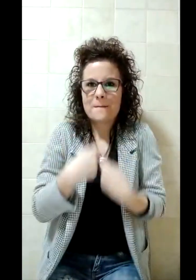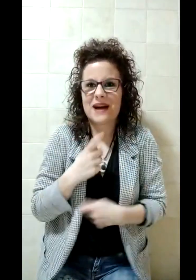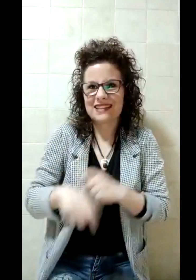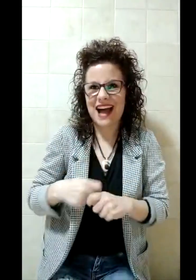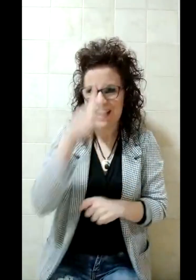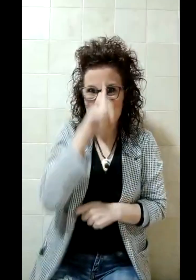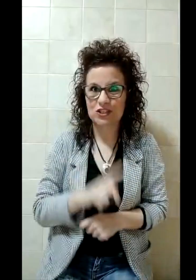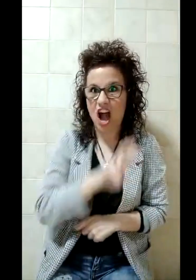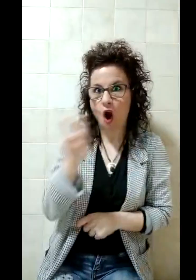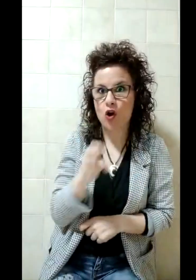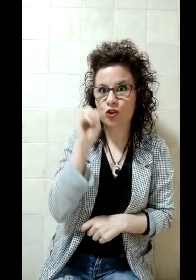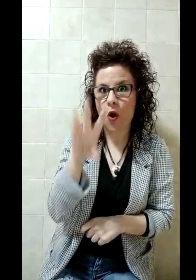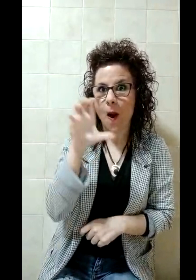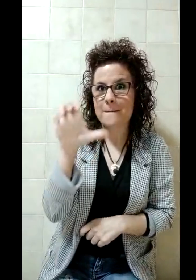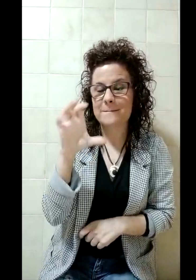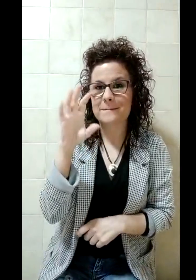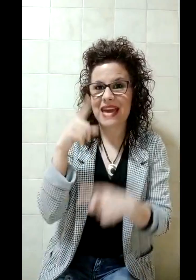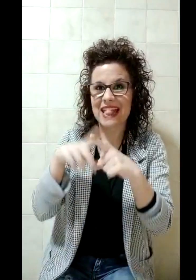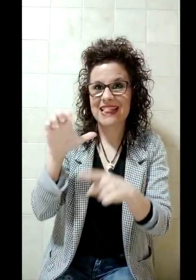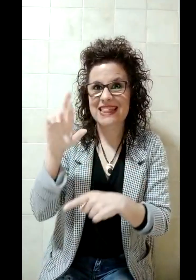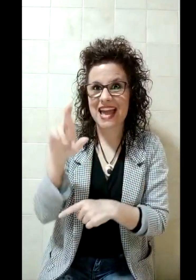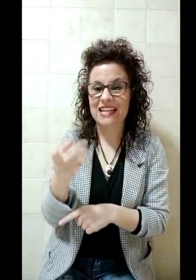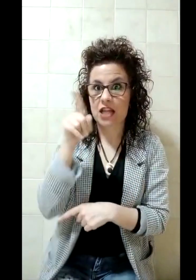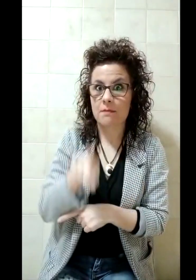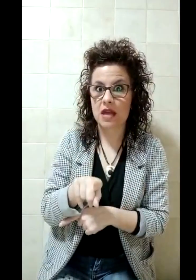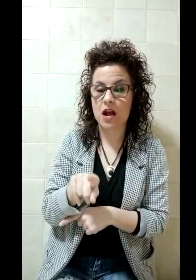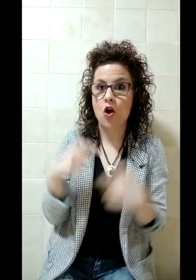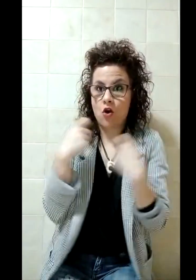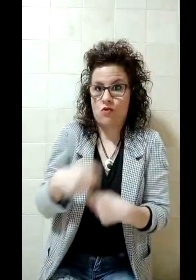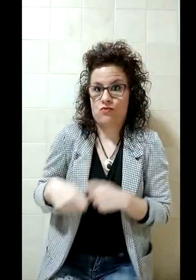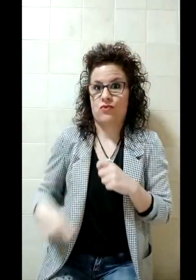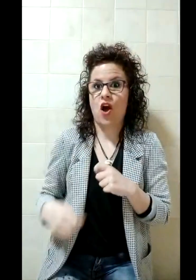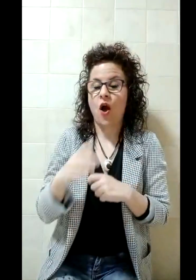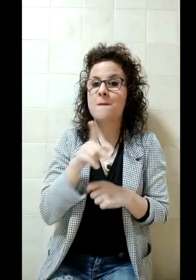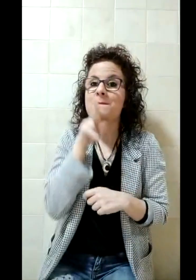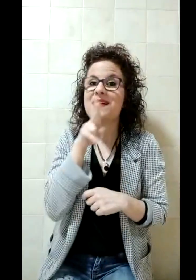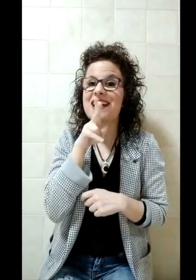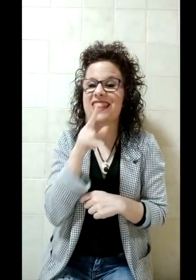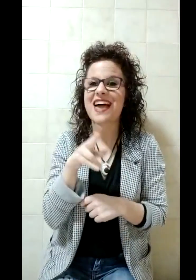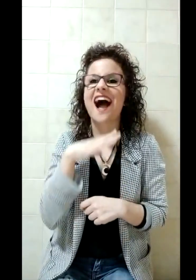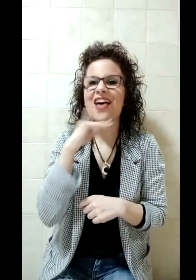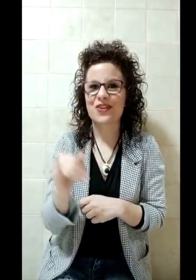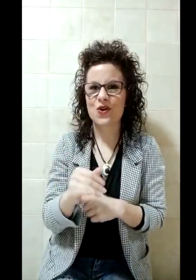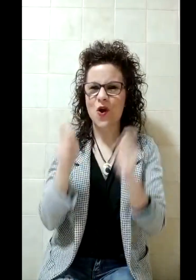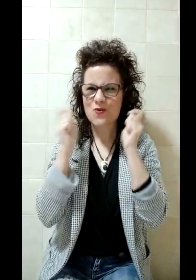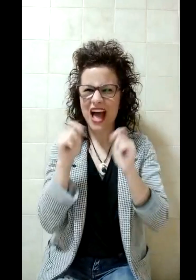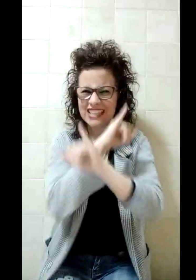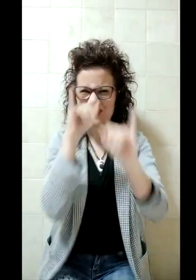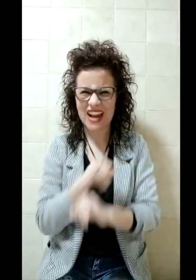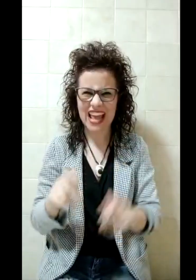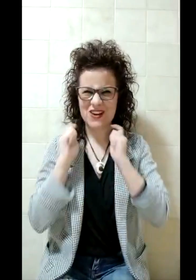Peter, el de la colina, con su bata rosa, y el otro Peter, el de la tienda de al lado, con una de color verde